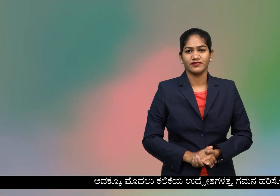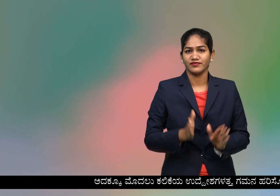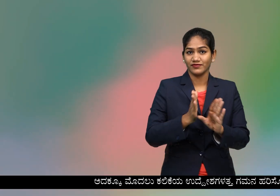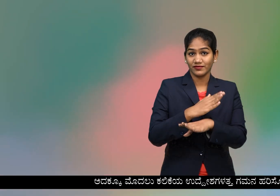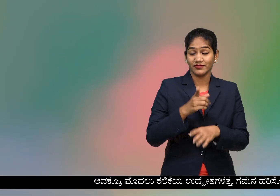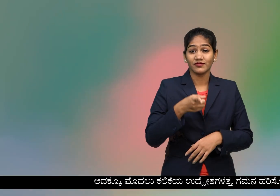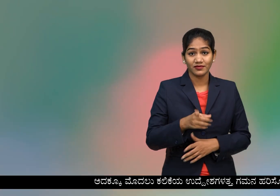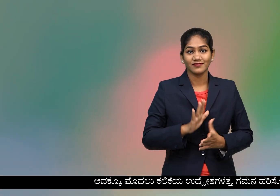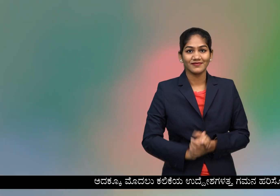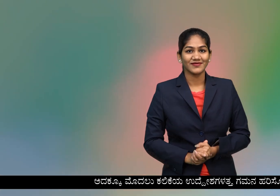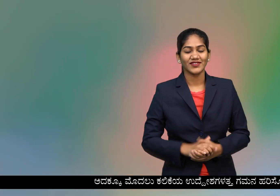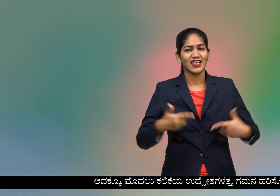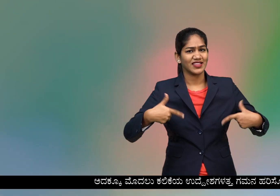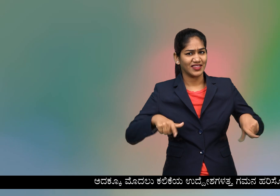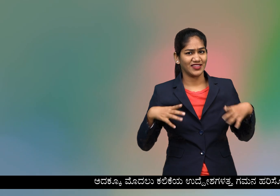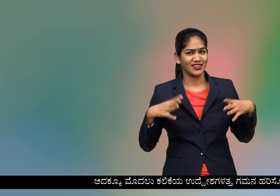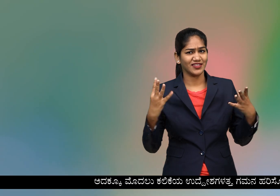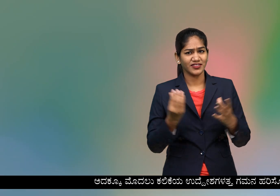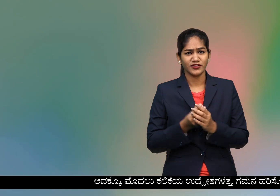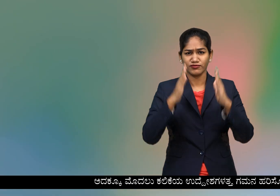ಅದಕ್ಕೂ ಮೊದಲು ಕಲಿಕೆಯ ಉದ್ದೇಶಗಳಂತ ಗಮನ ಹರಿಸೋಣ.